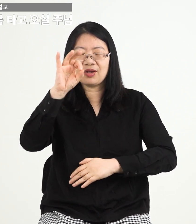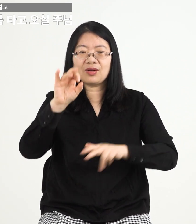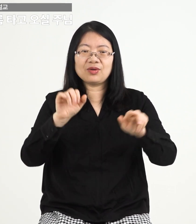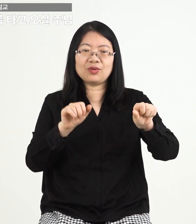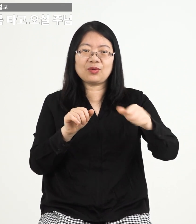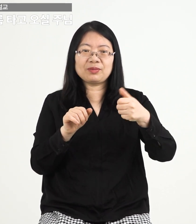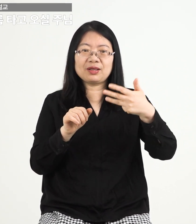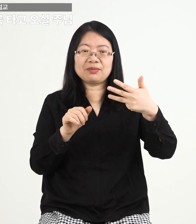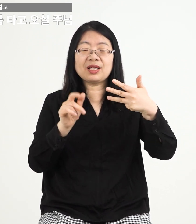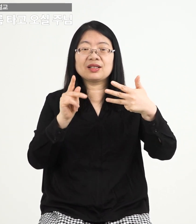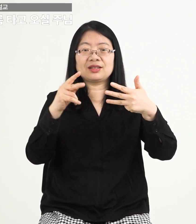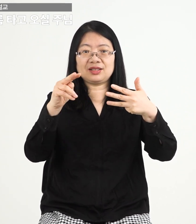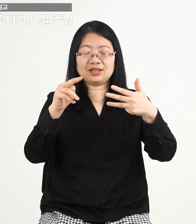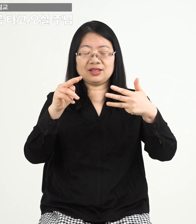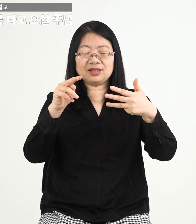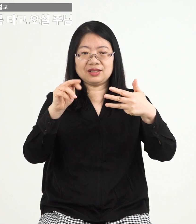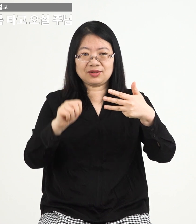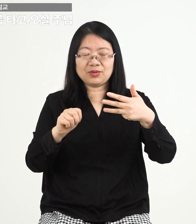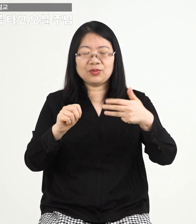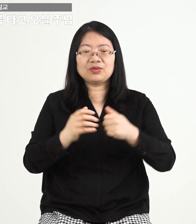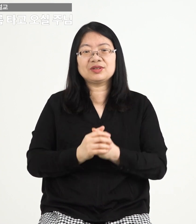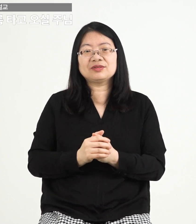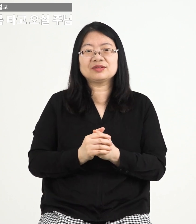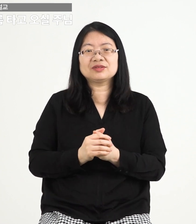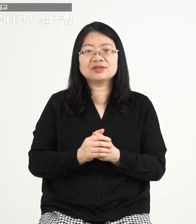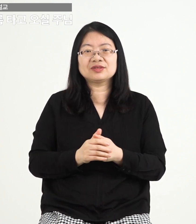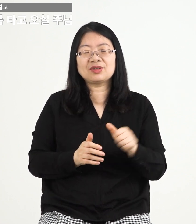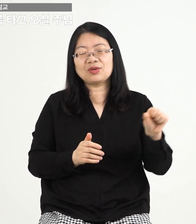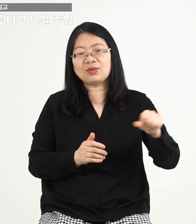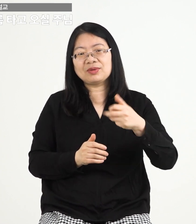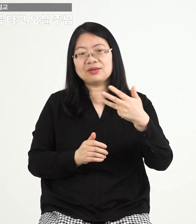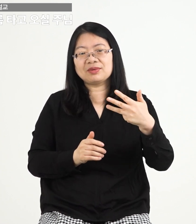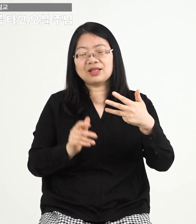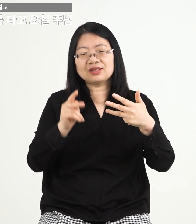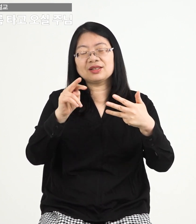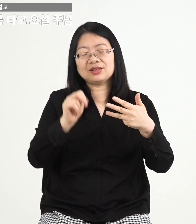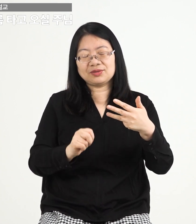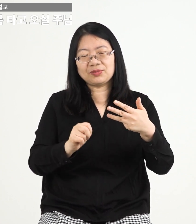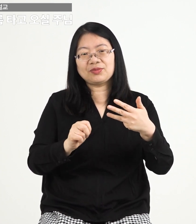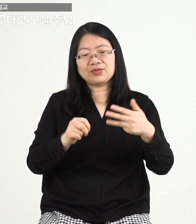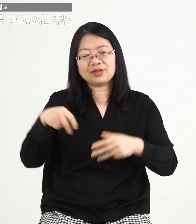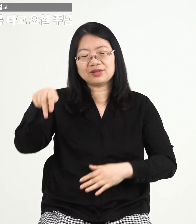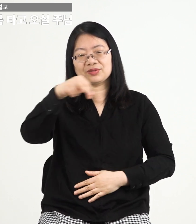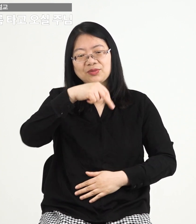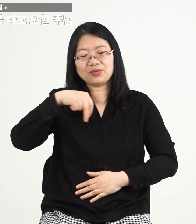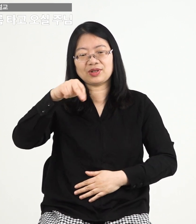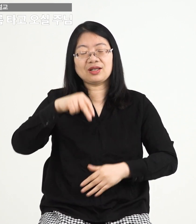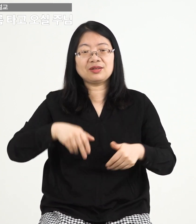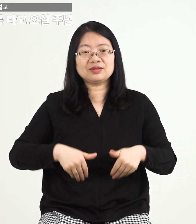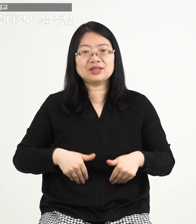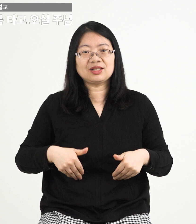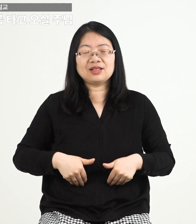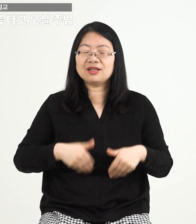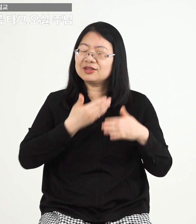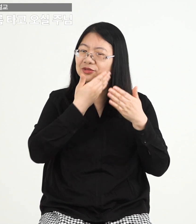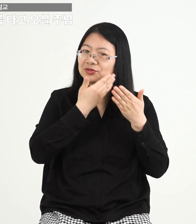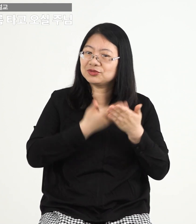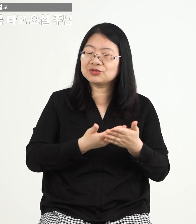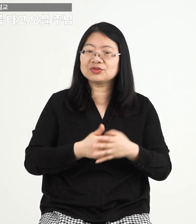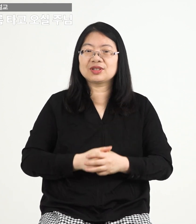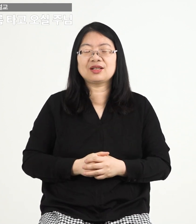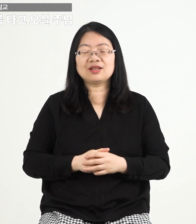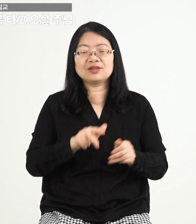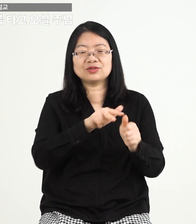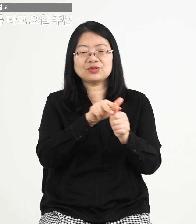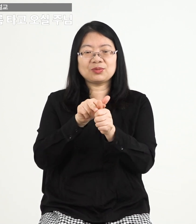508km, 상당한 거리죠. 508km를 돌아야 돼요. 자, 그런데 여기에 아주 중요한